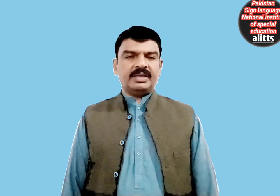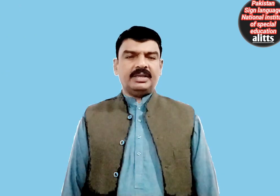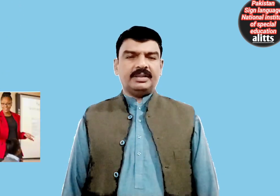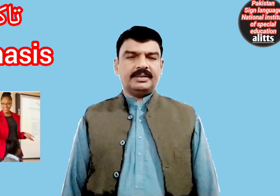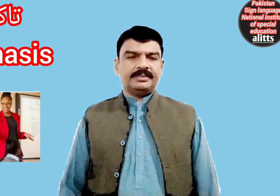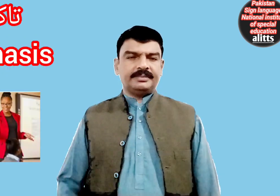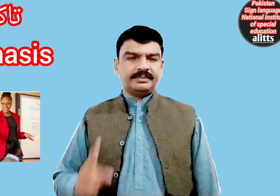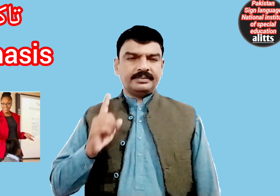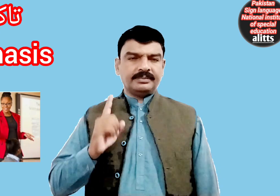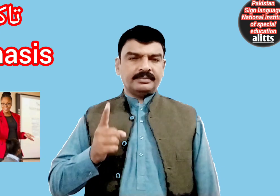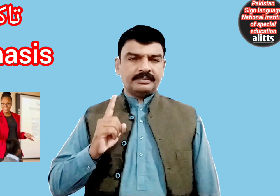ताकीद,